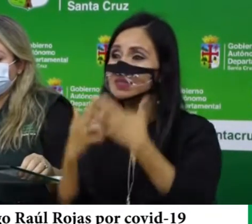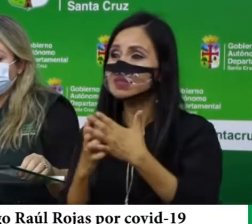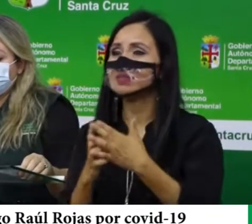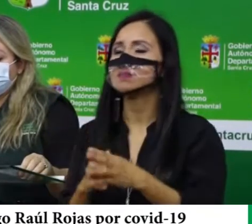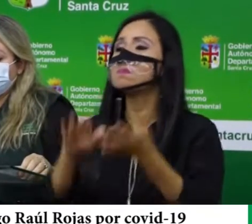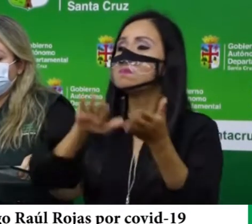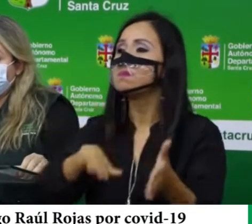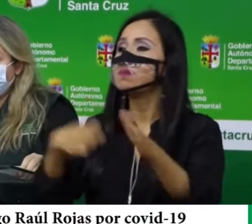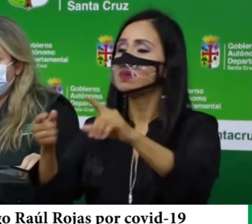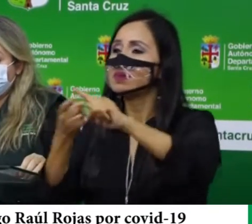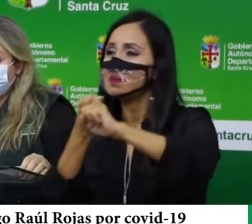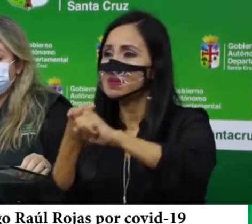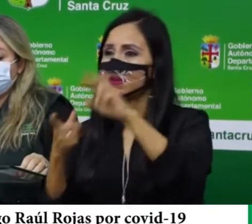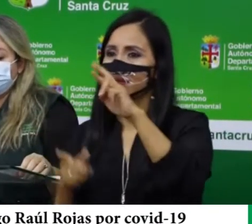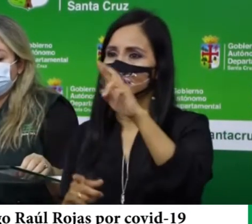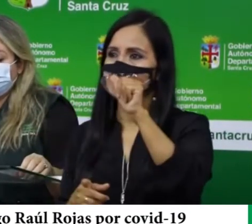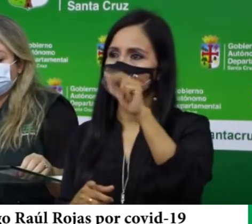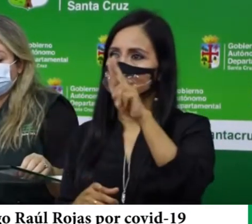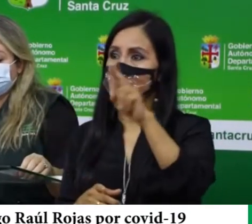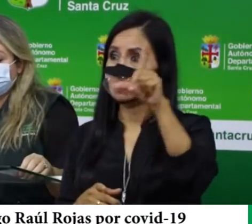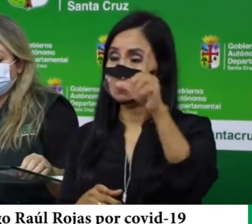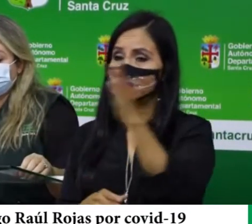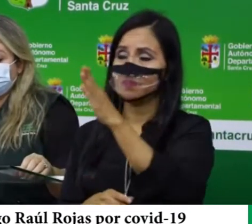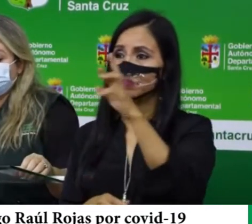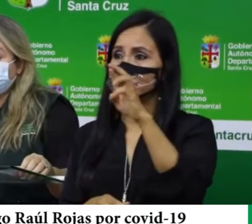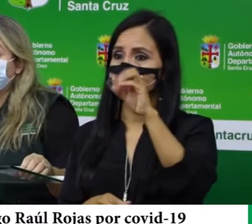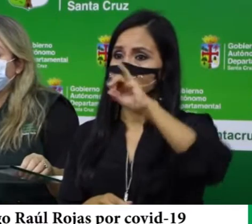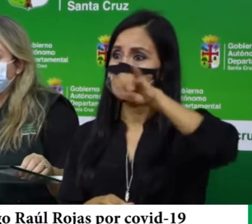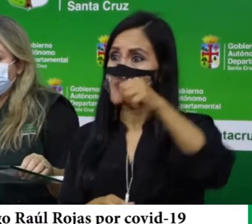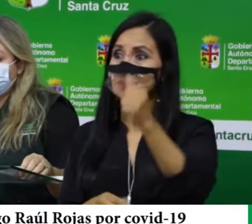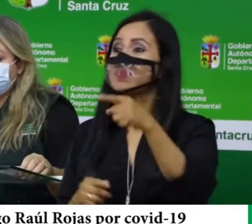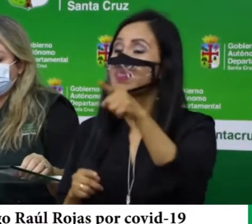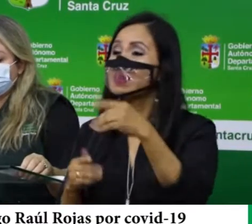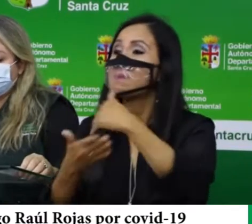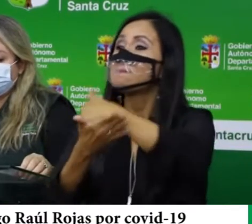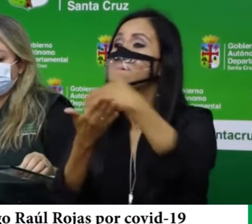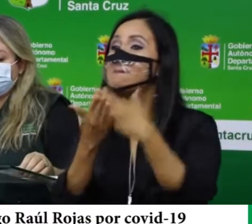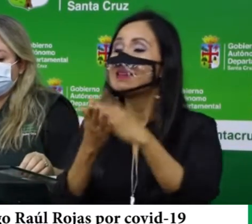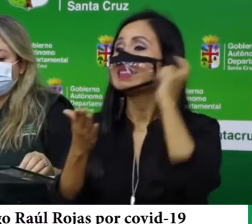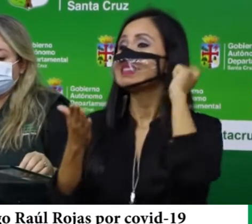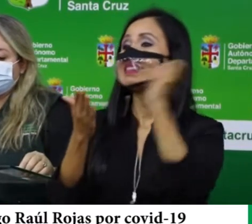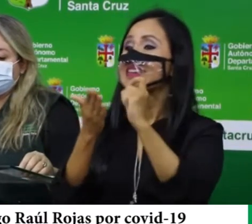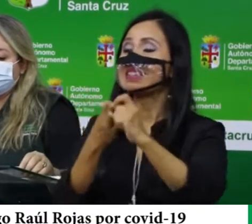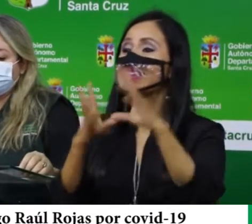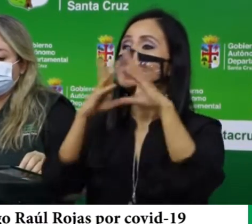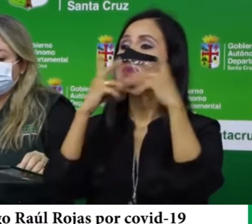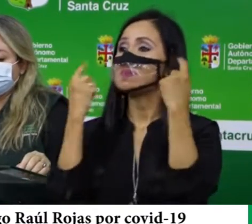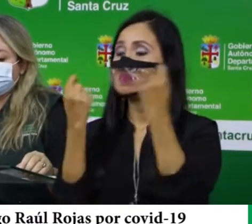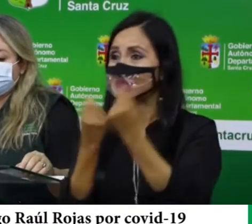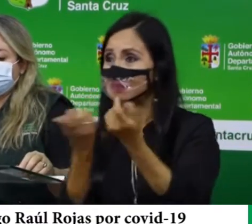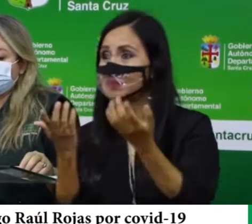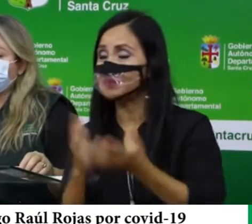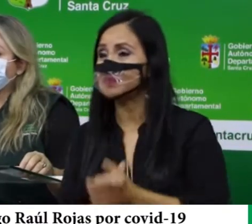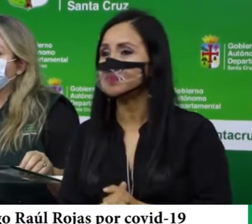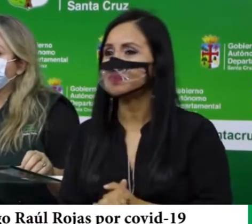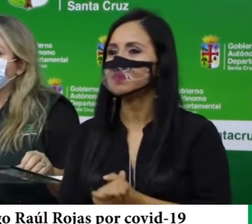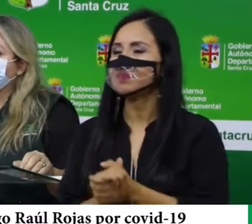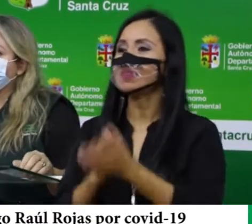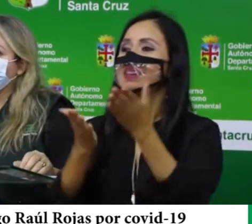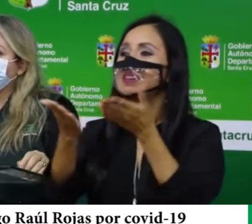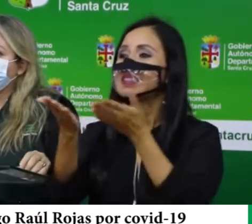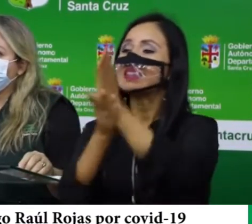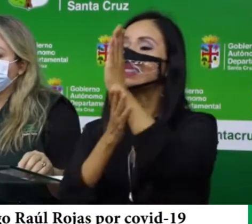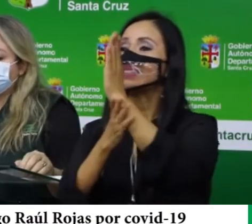amigo Raúl Rojas Llanos, quien fue parte de la Secretaría Departamental de